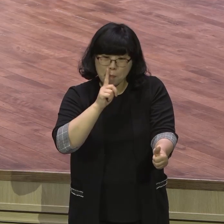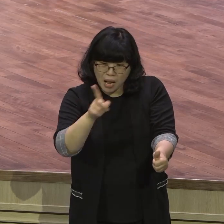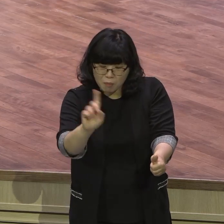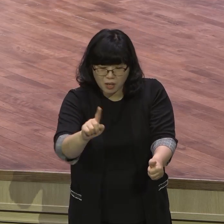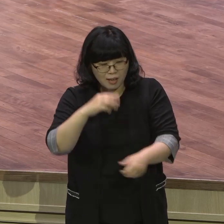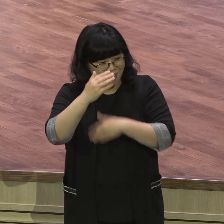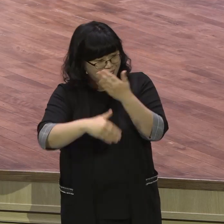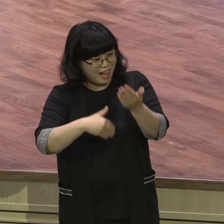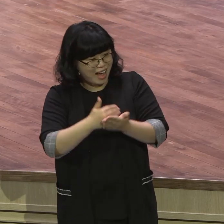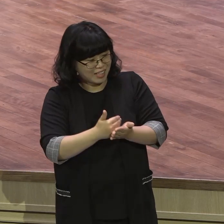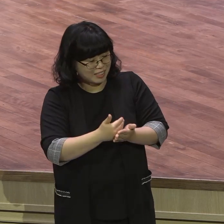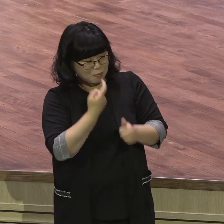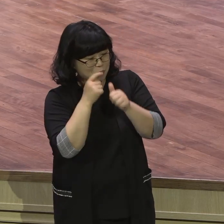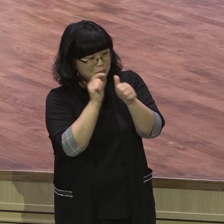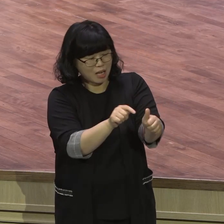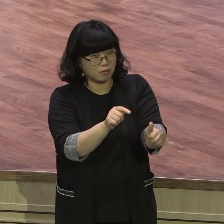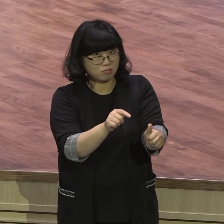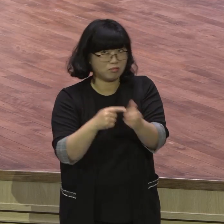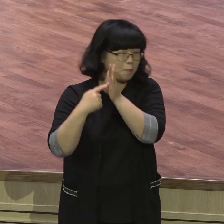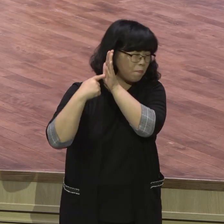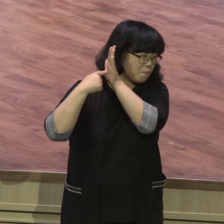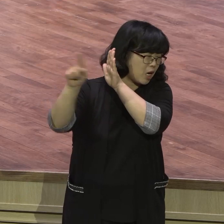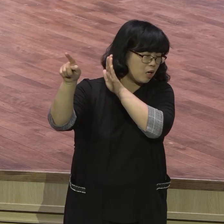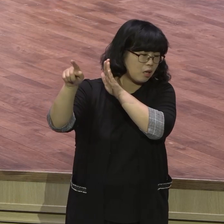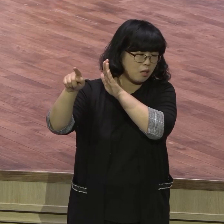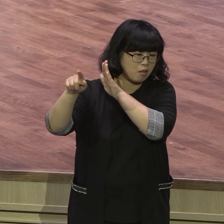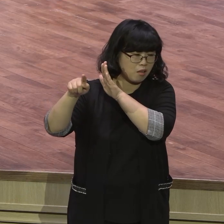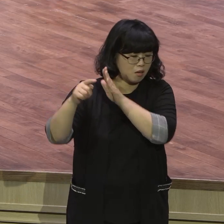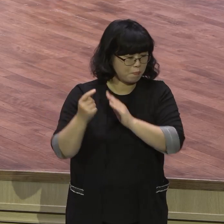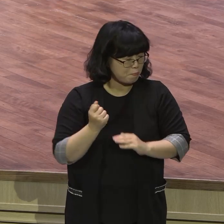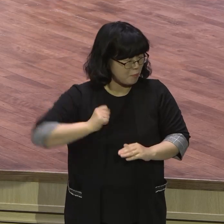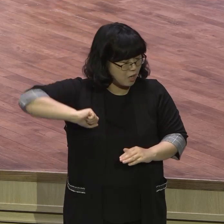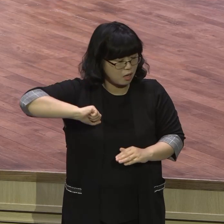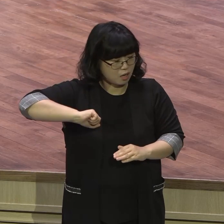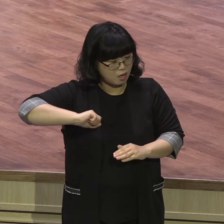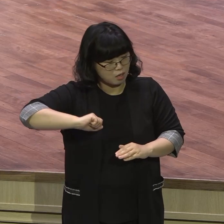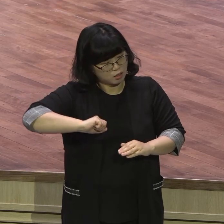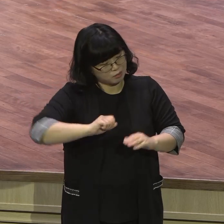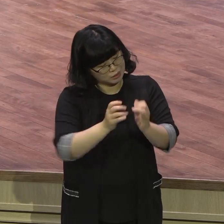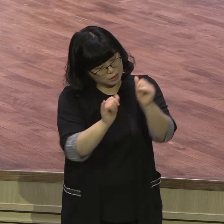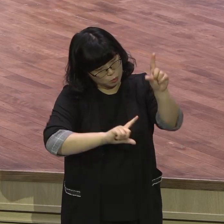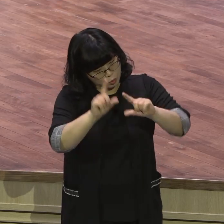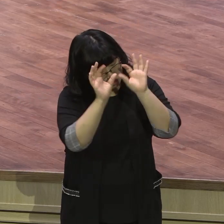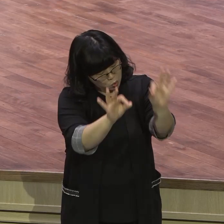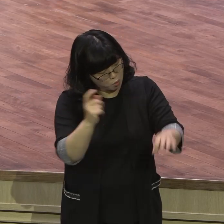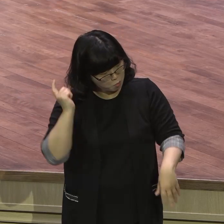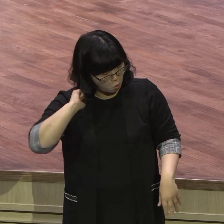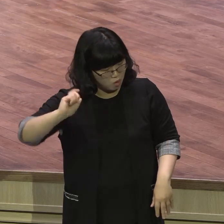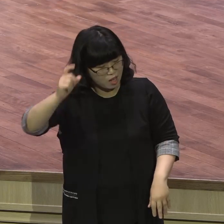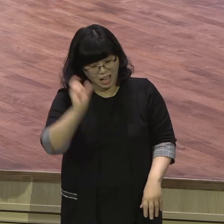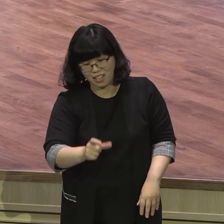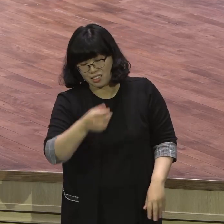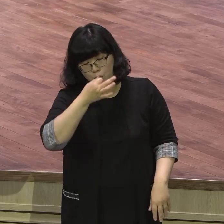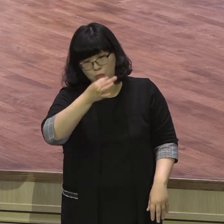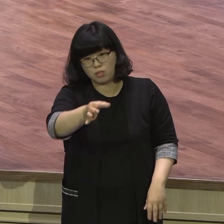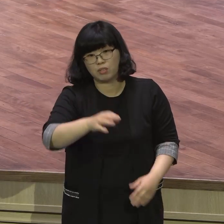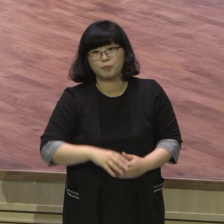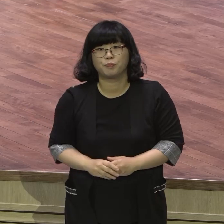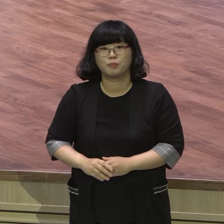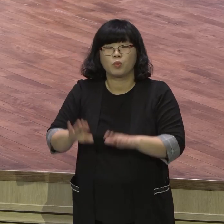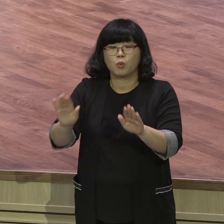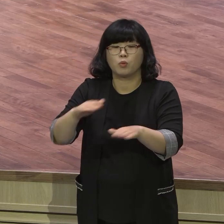빠져 흥청망청하고 있는 이스라엘 백성들을 보면서 이렇게 진단합니다. 25절입니다. 모세가